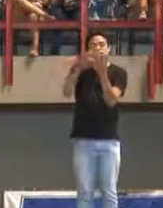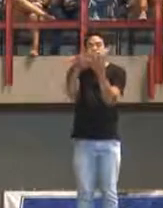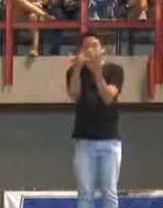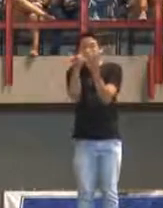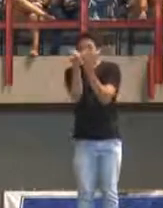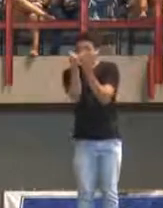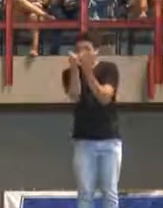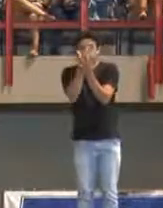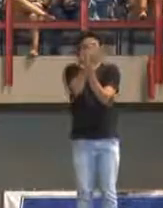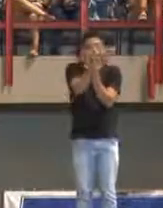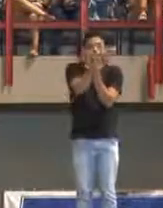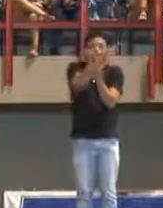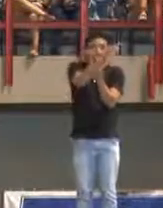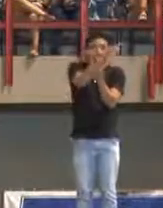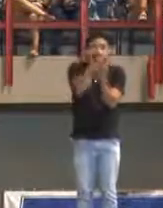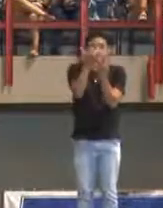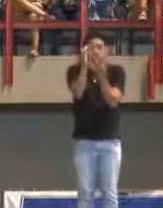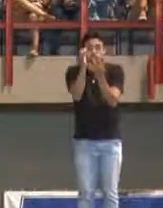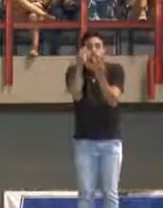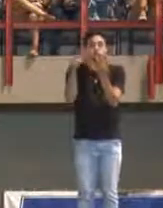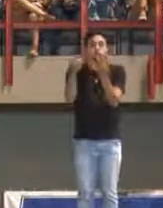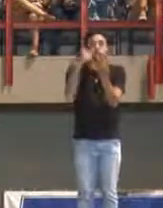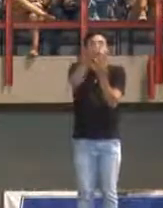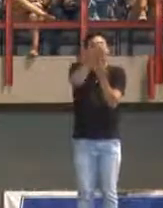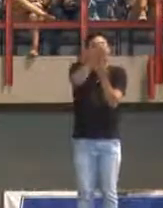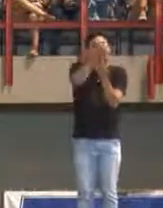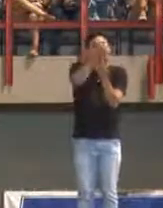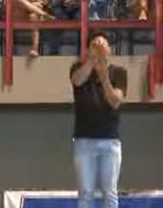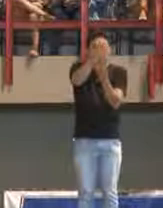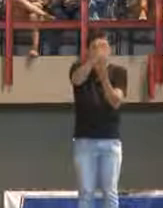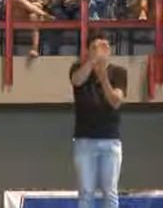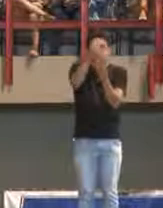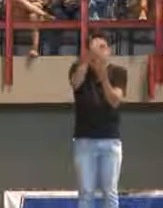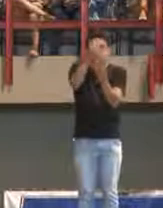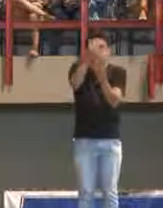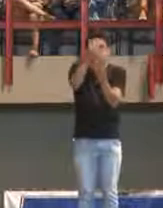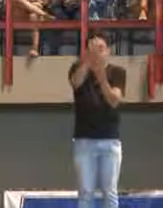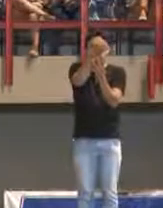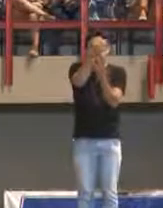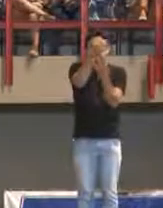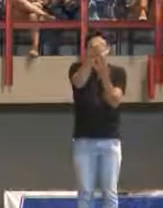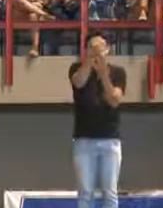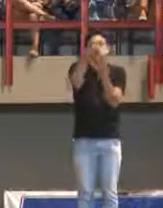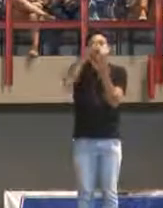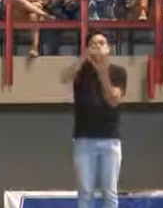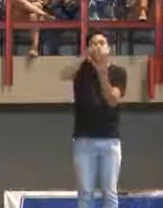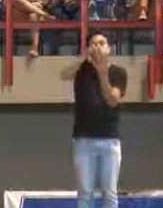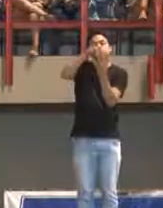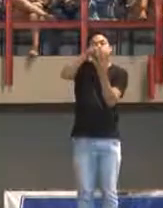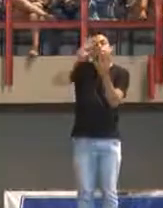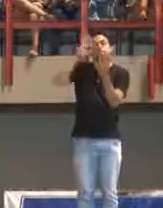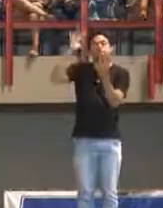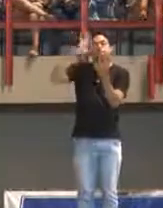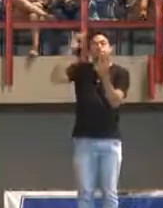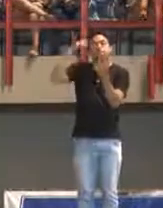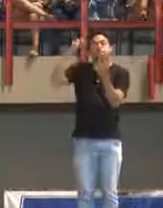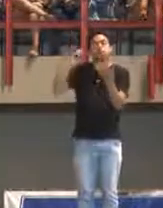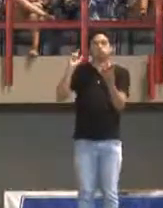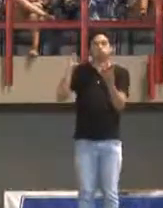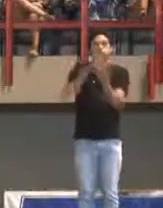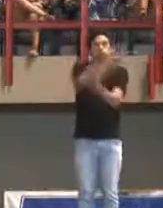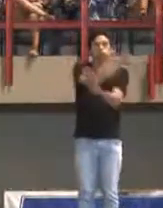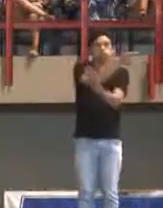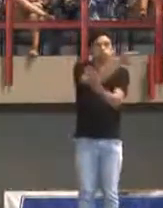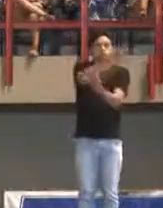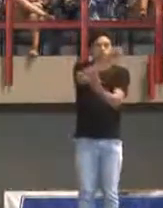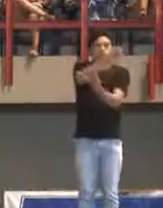Os termos centrais vão ser o 10º e o 11º termos. Por quê, professor? Imagina aí, do